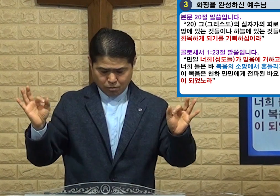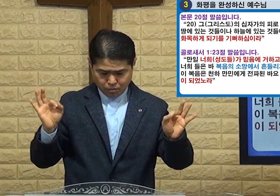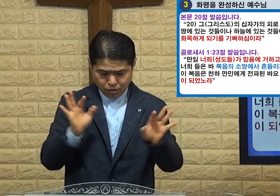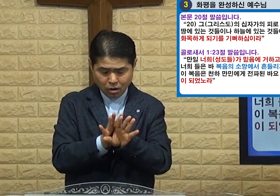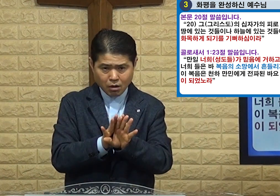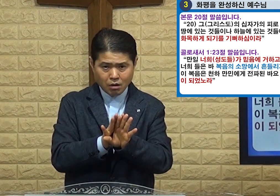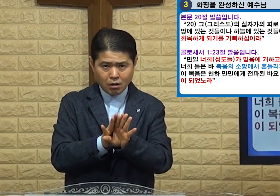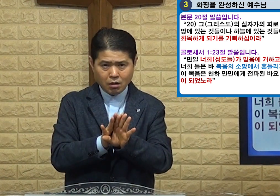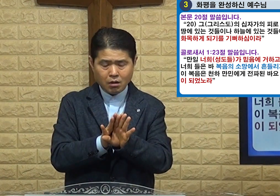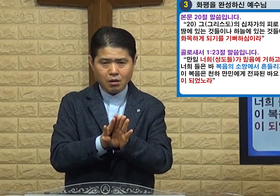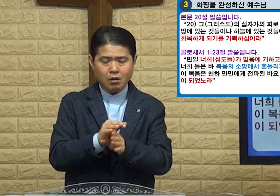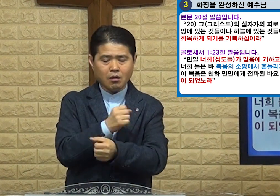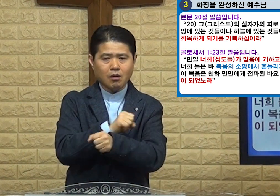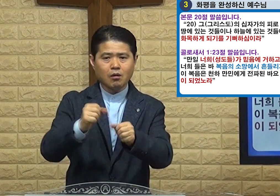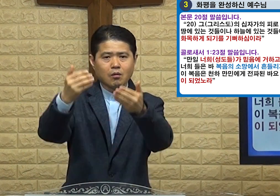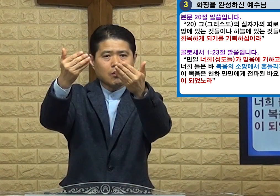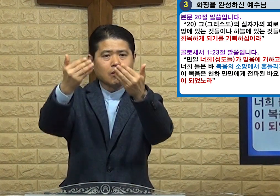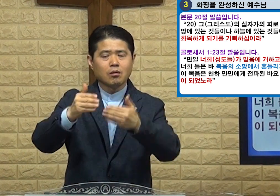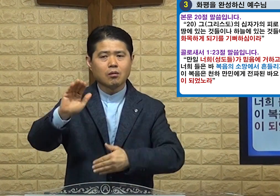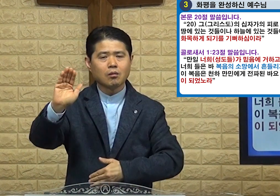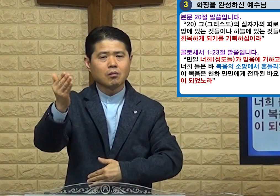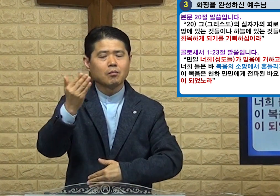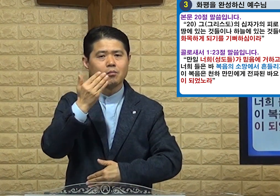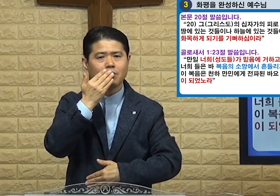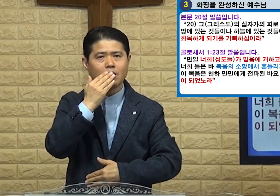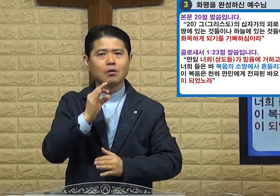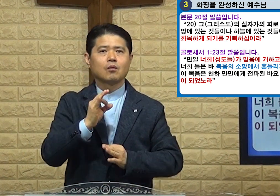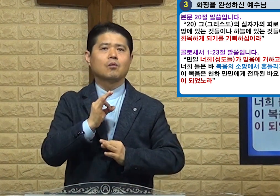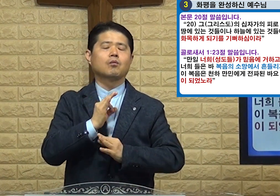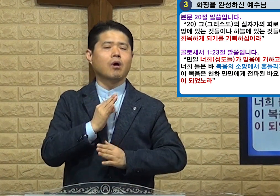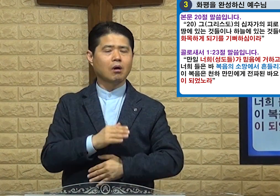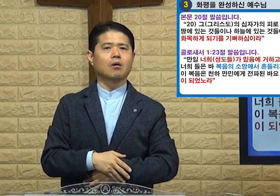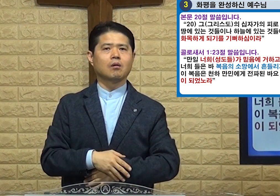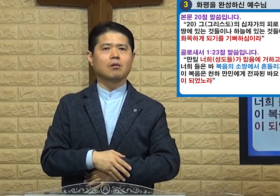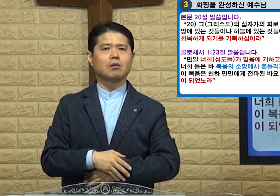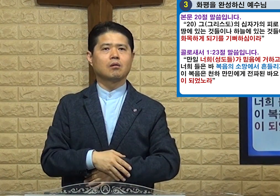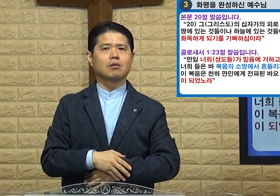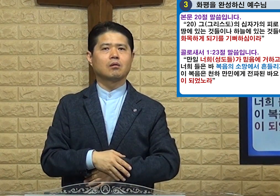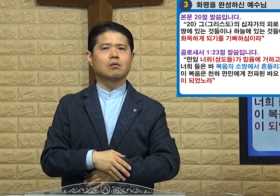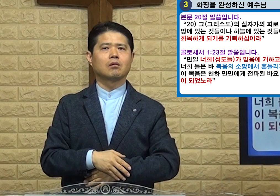두 가지를 없애주실 하나님이셨던 것입니다.